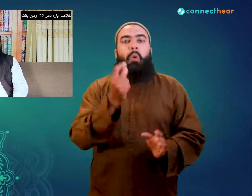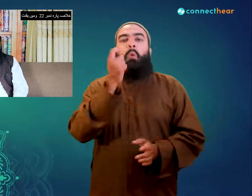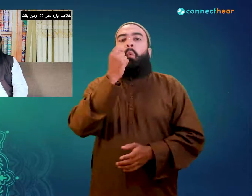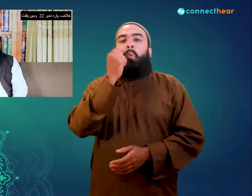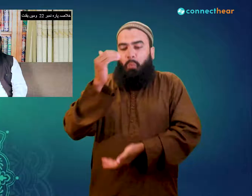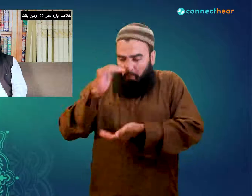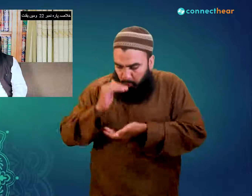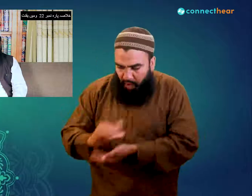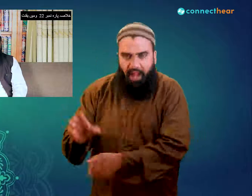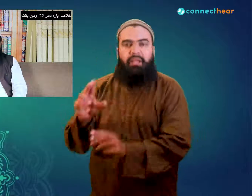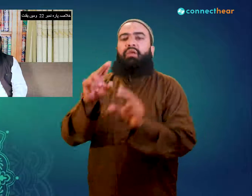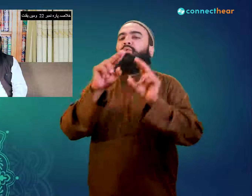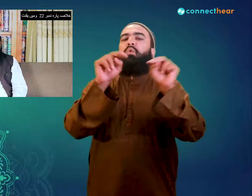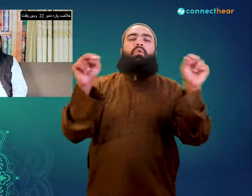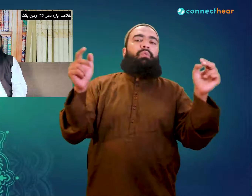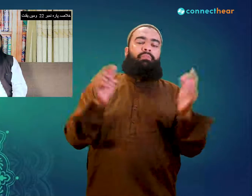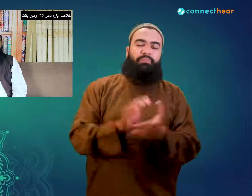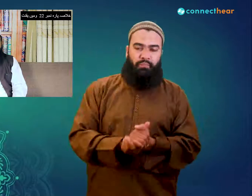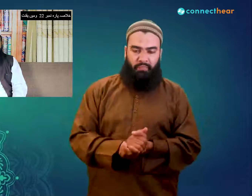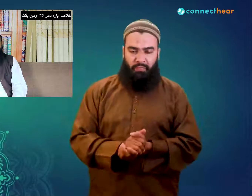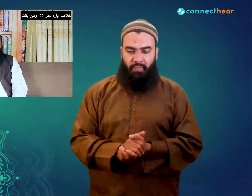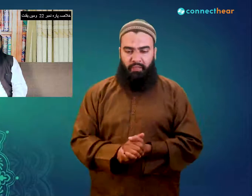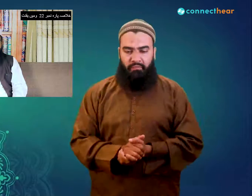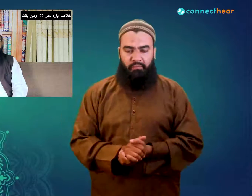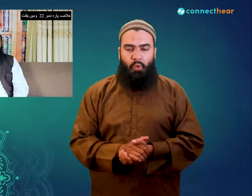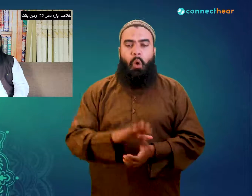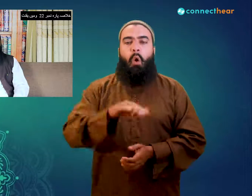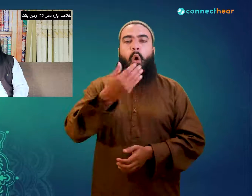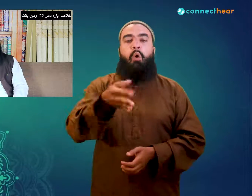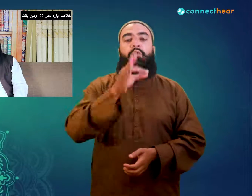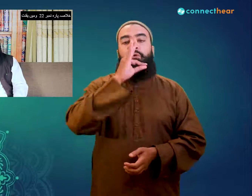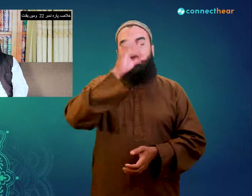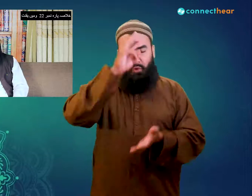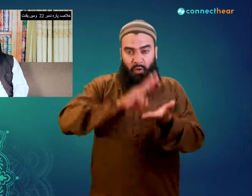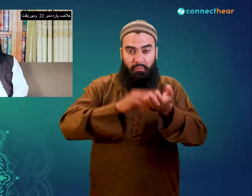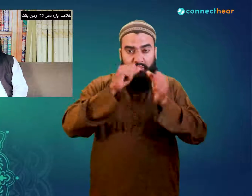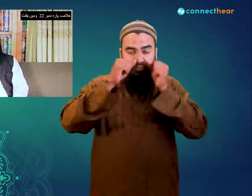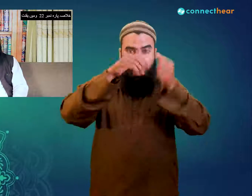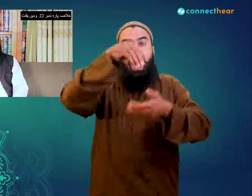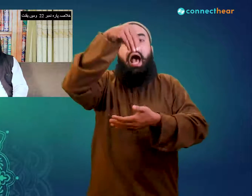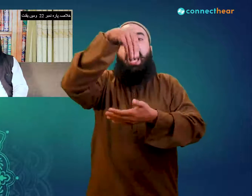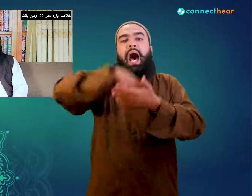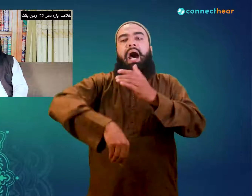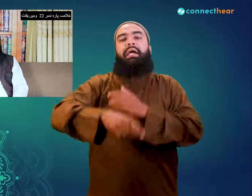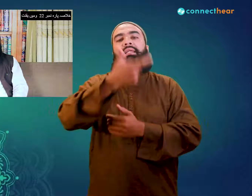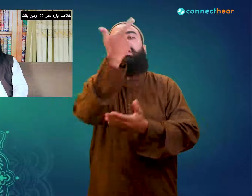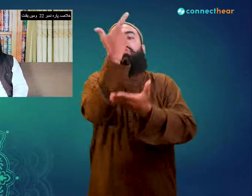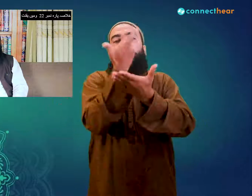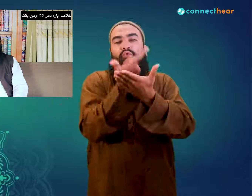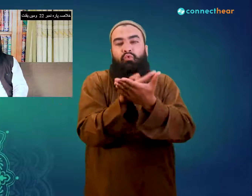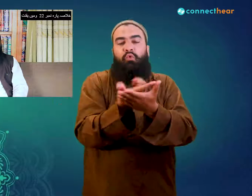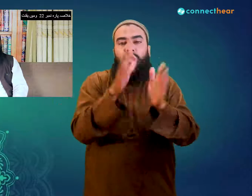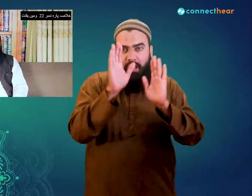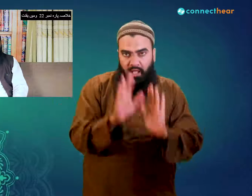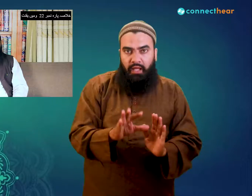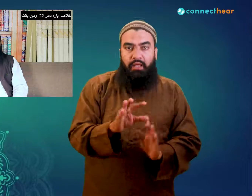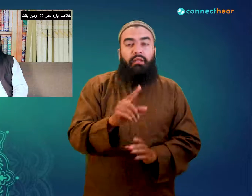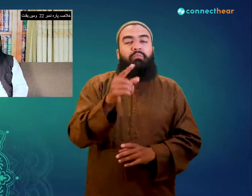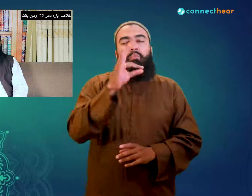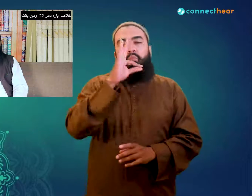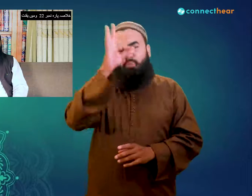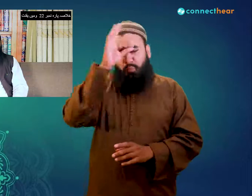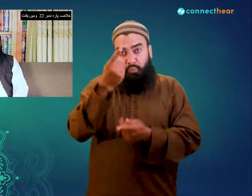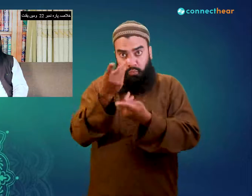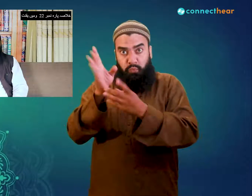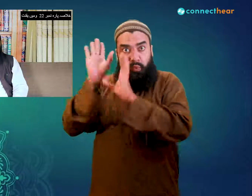بھی نہیں ہوتے۔ ولیکن رسول اللہ و خاتم النبیین، وہ اللہ کے رسول ہیں اور خاتم النبیین